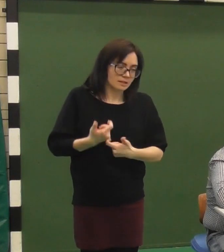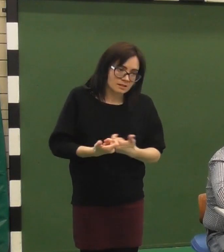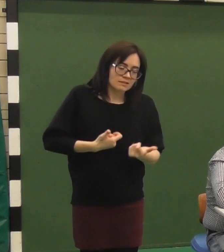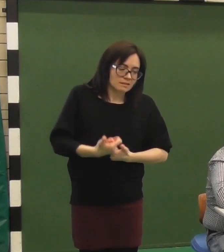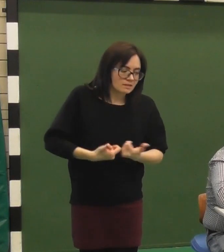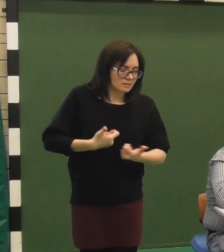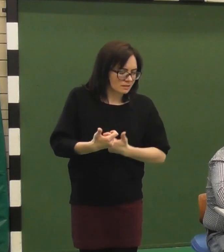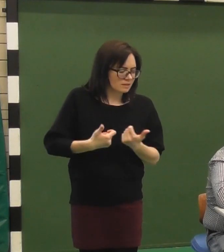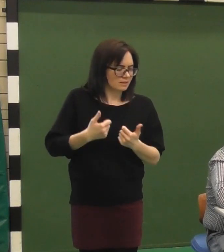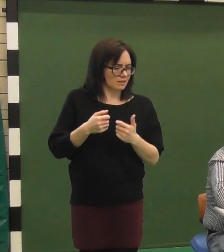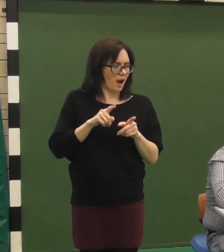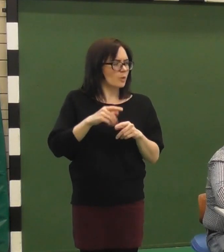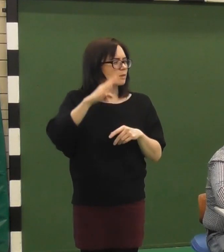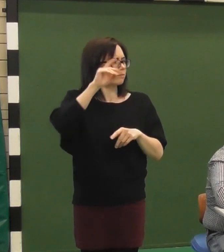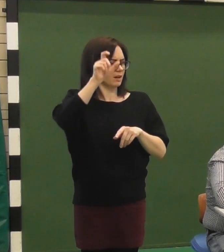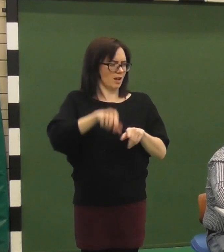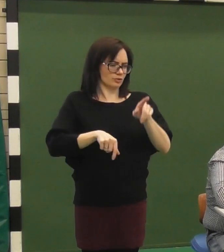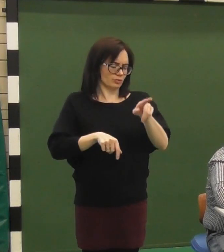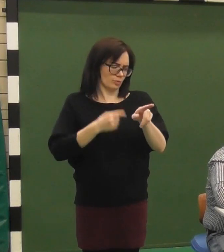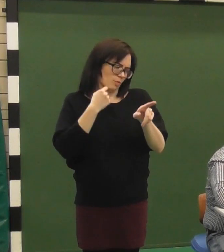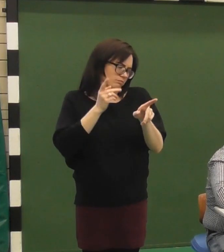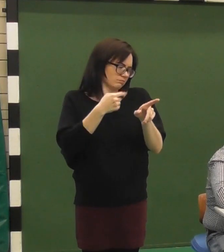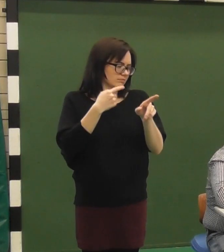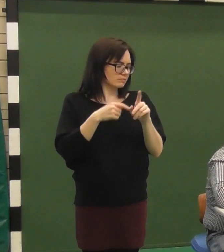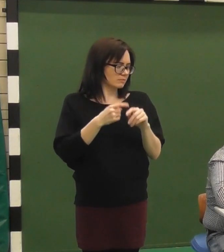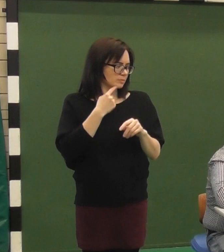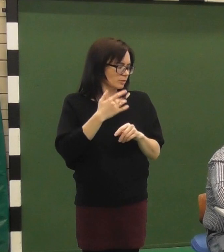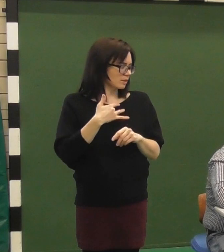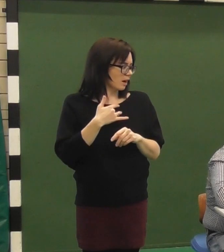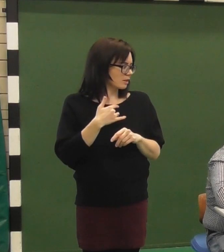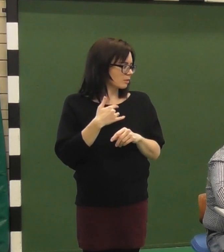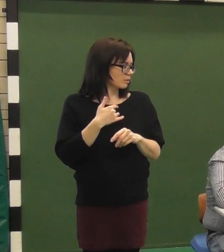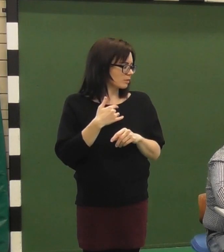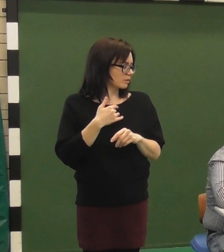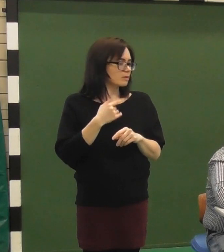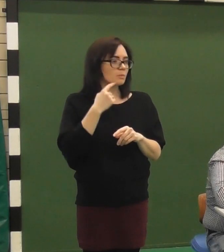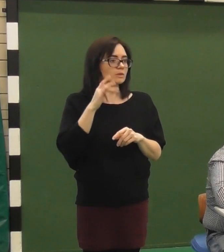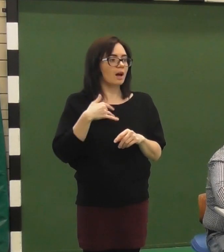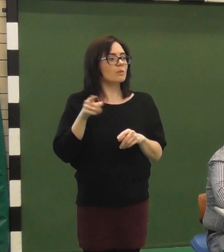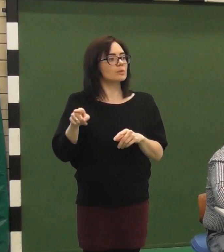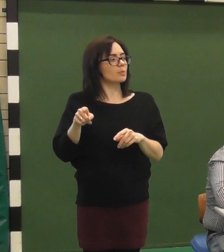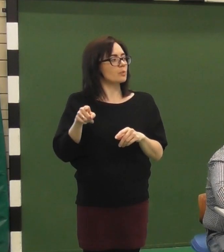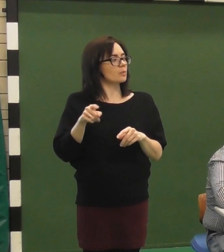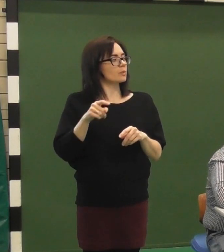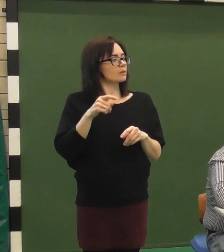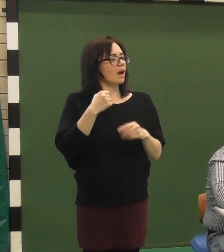mondta a parancsnokunk, hogy megy és átad bennünket a